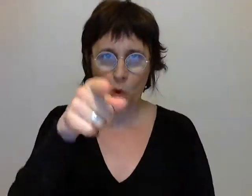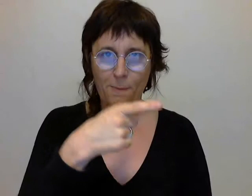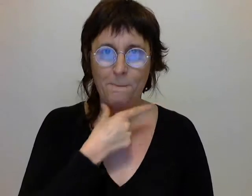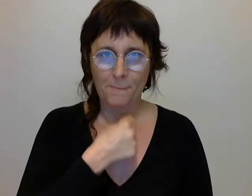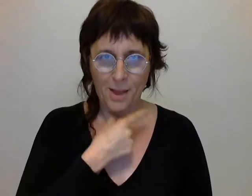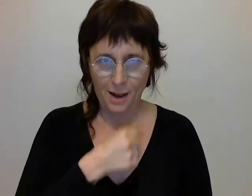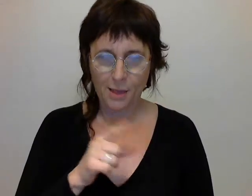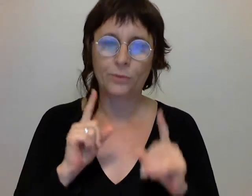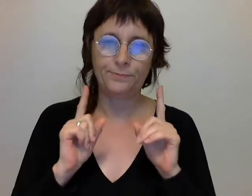así? Yo voy al